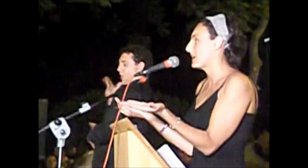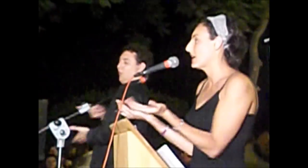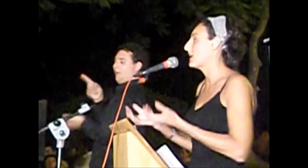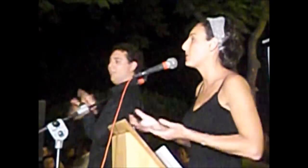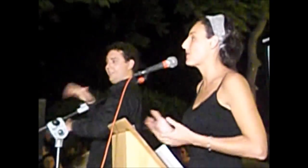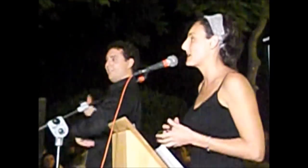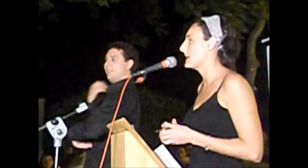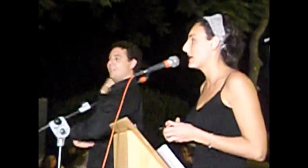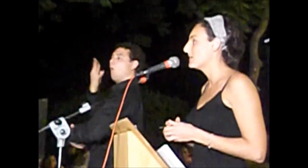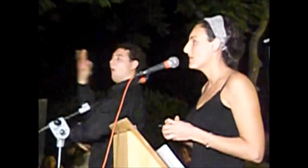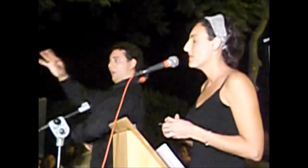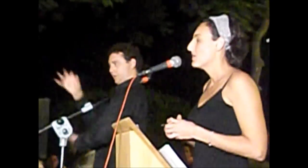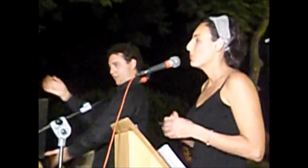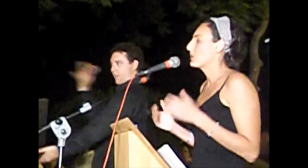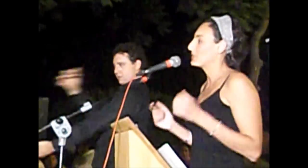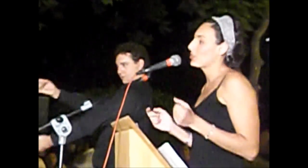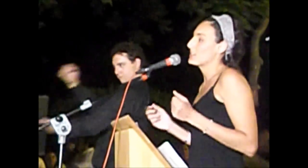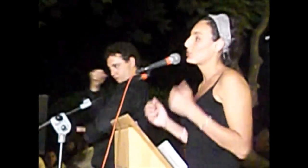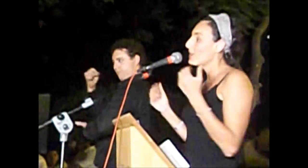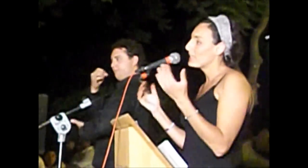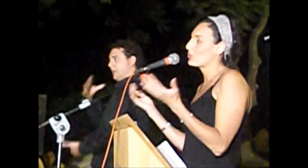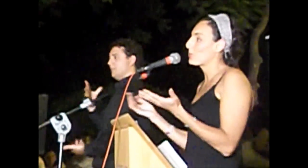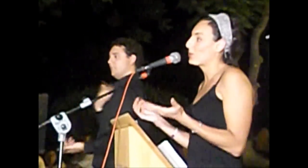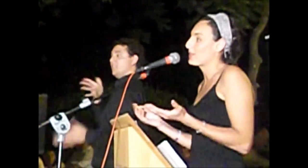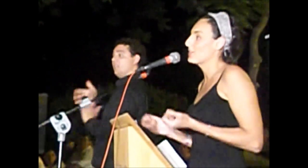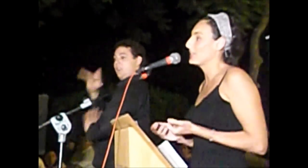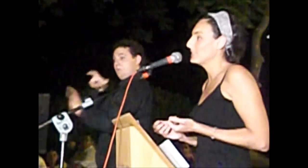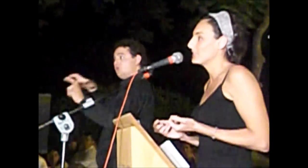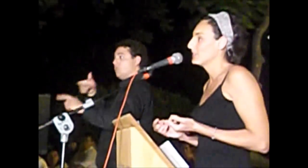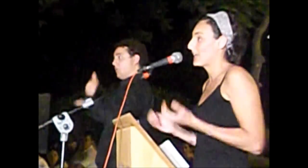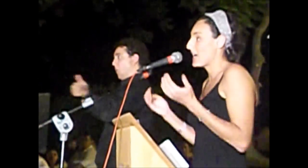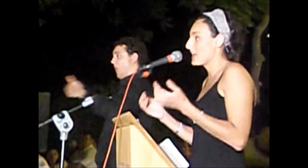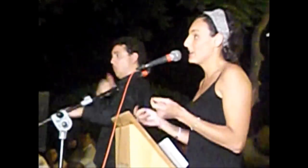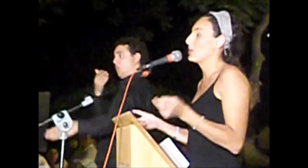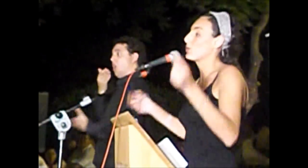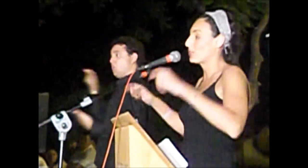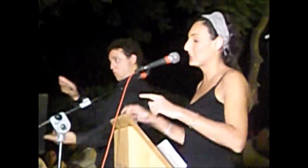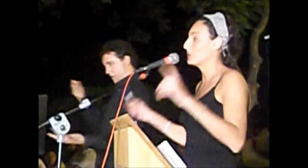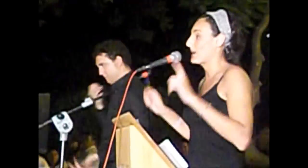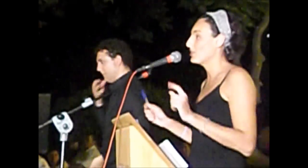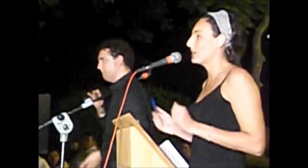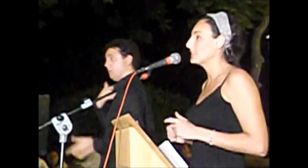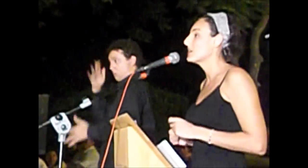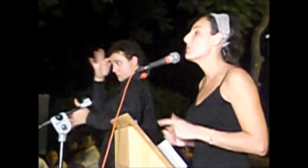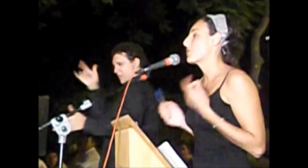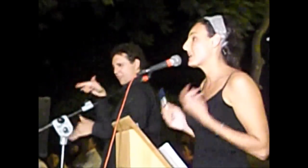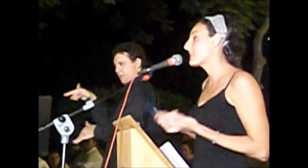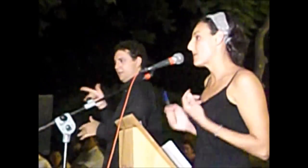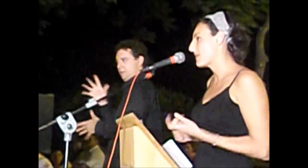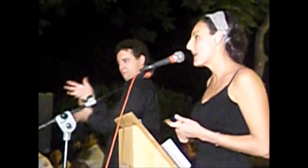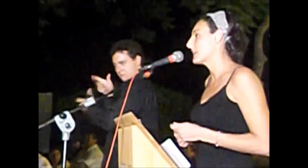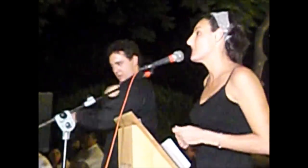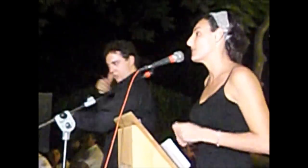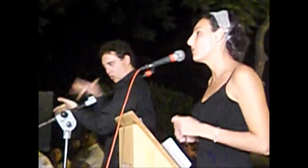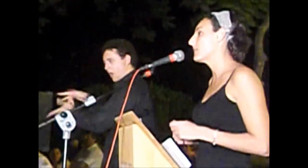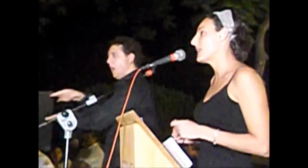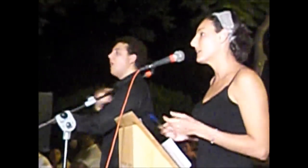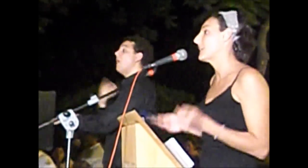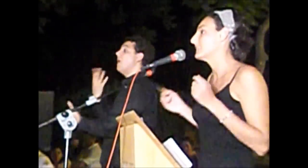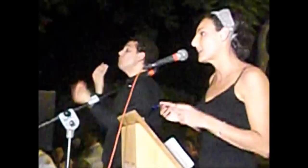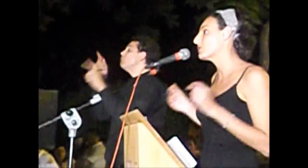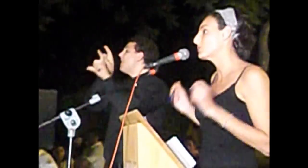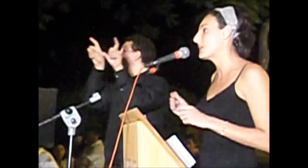que beneficie a la ciudadanía Bueno pues entonces todas las corporaciones que hay incluso las españolas podrán demandar y